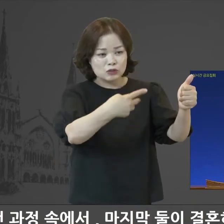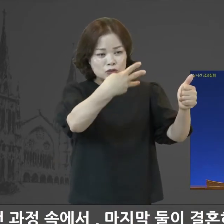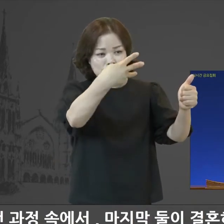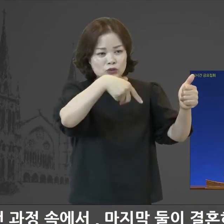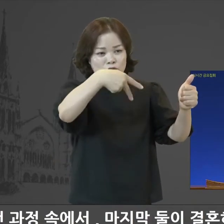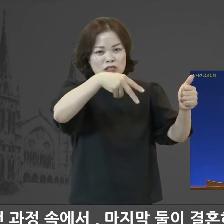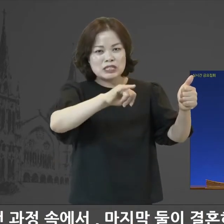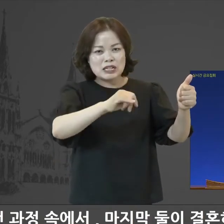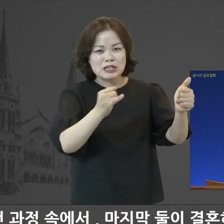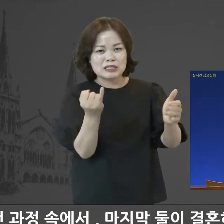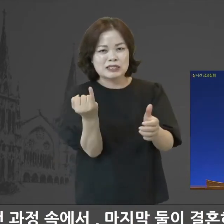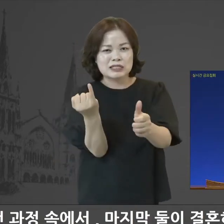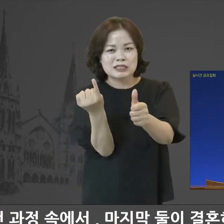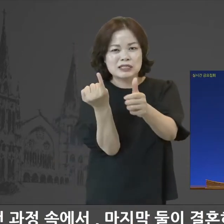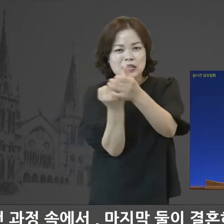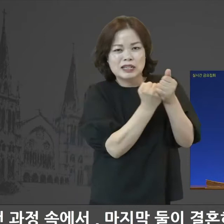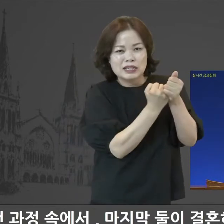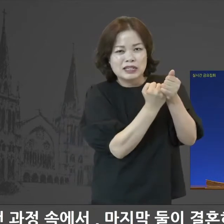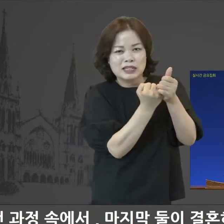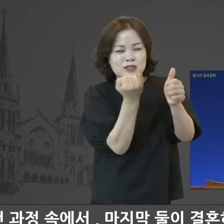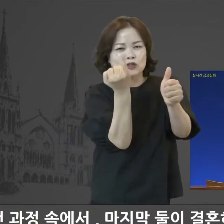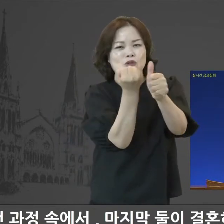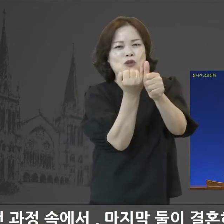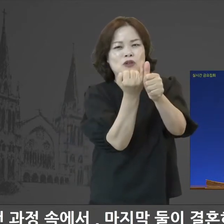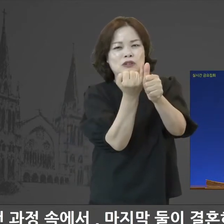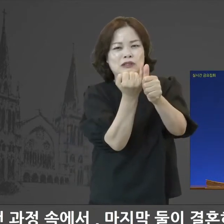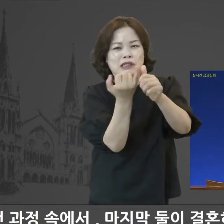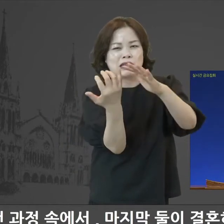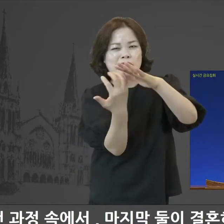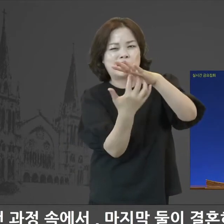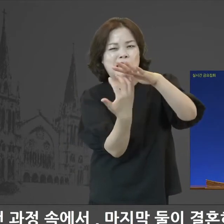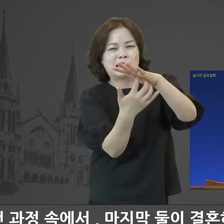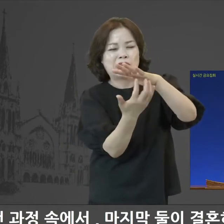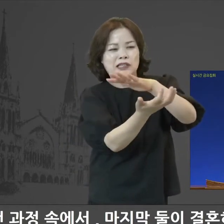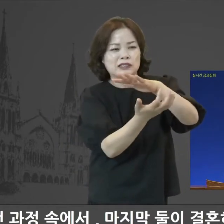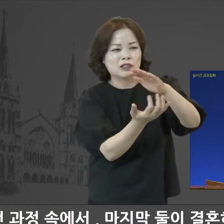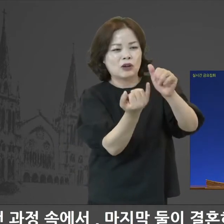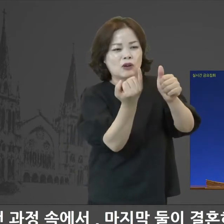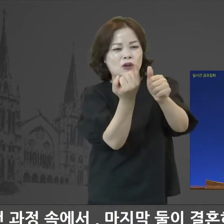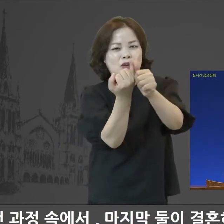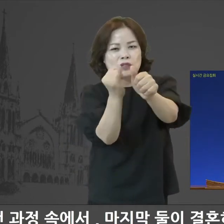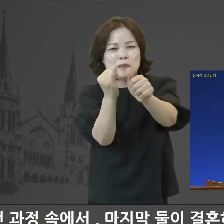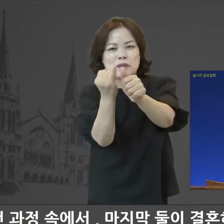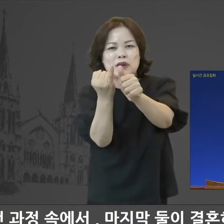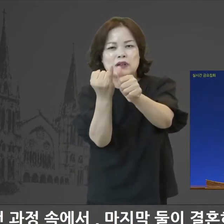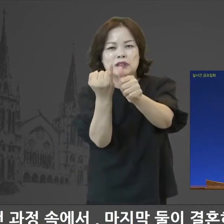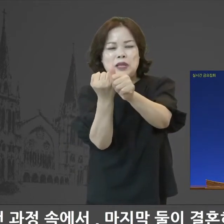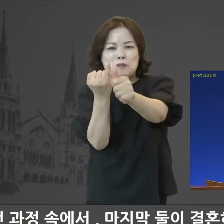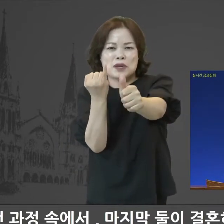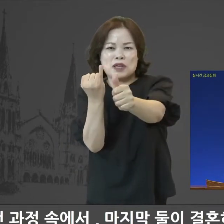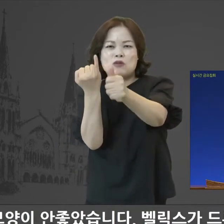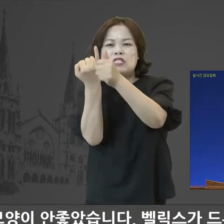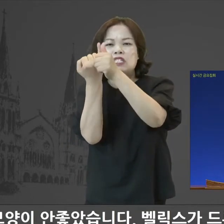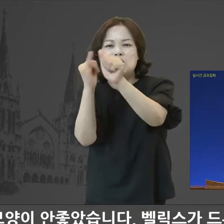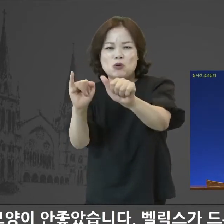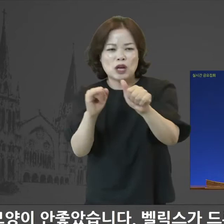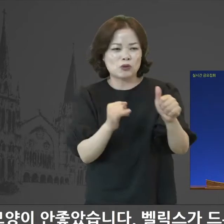취하기 위한 이 모략에 의해서 전 남편하고 이혼하게 만들고 결혼한